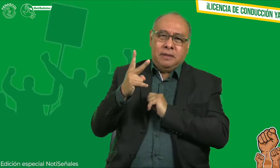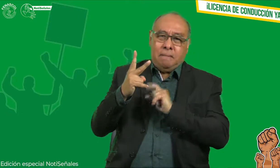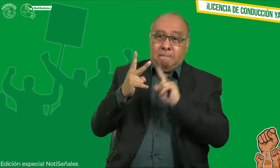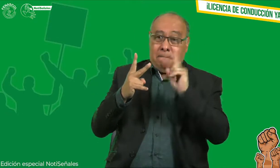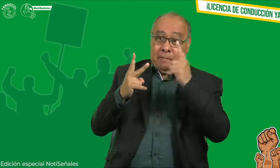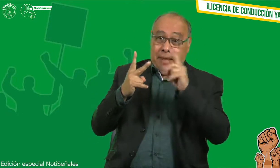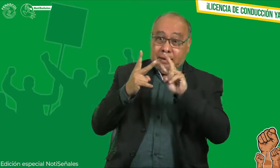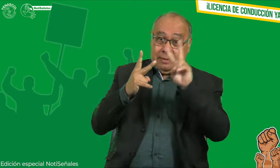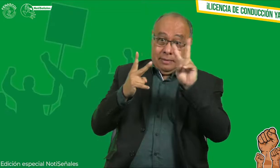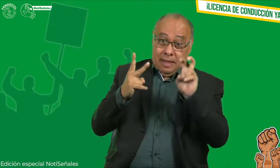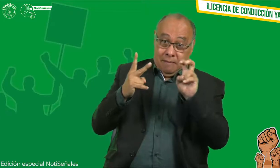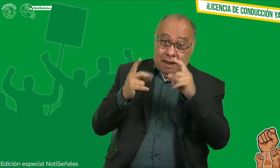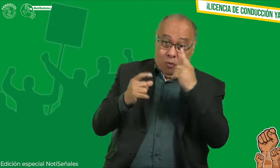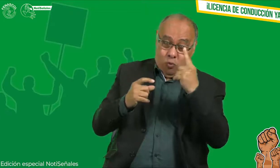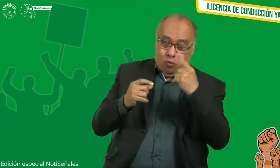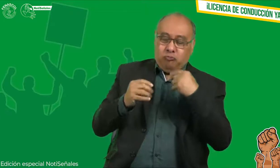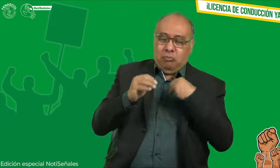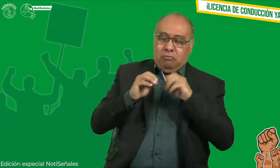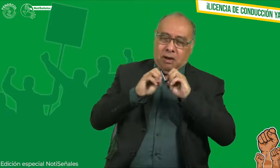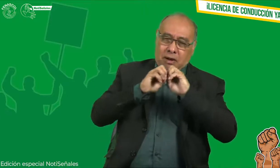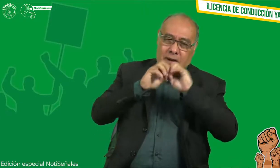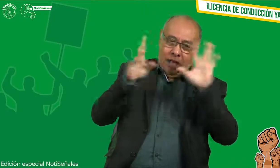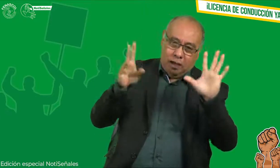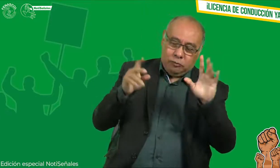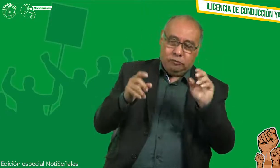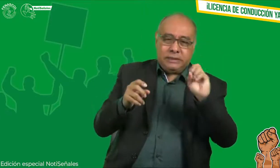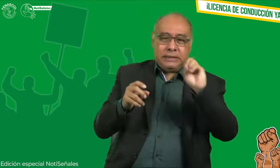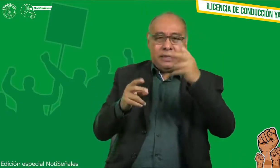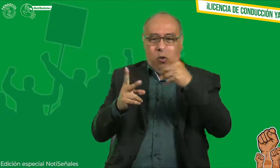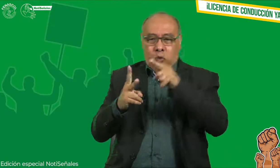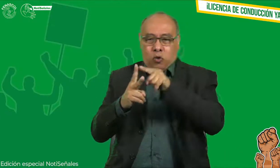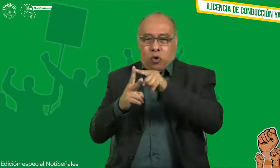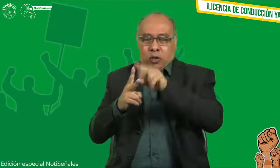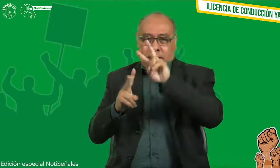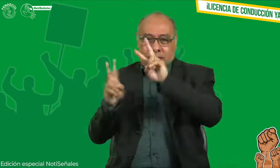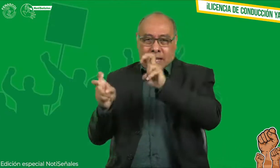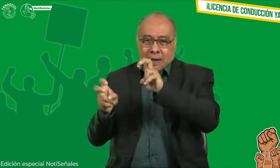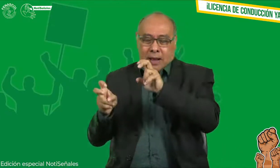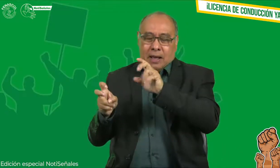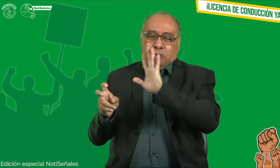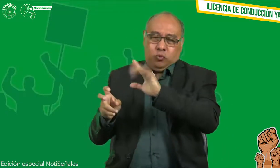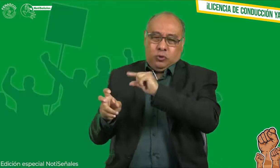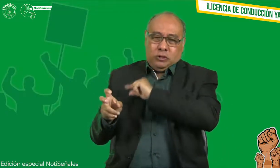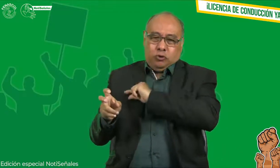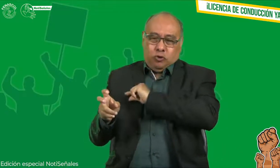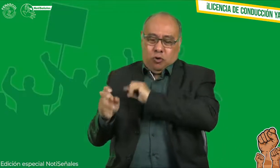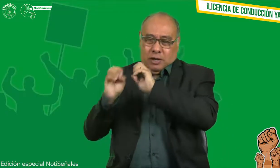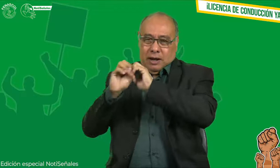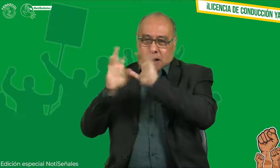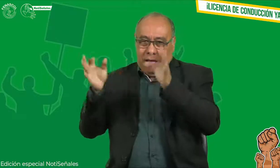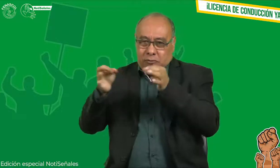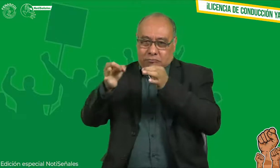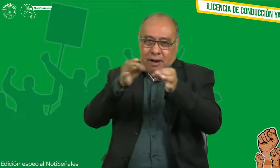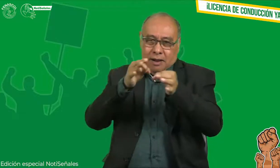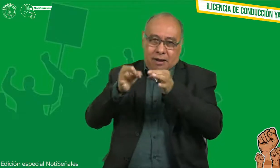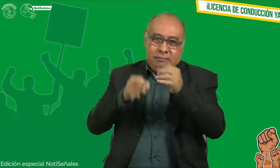particular, dos temas. El primero de ellos, es necesario hacer una claridad.